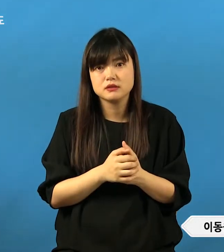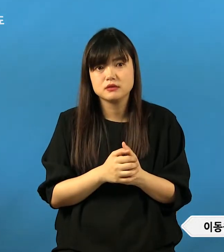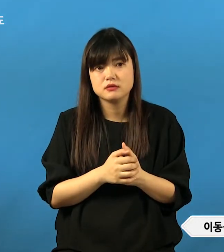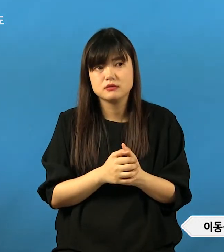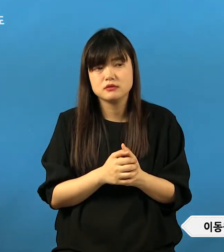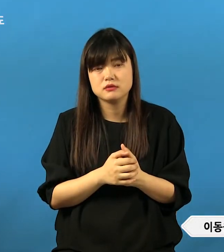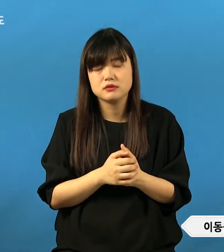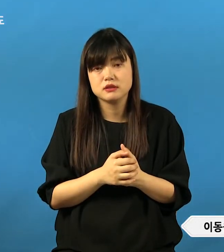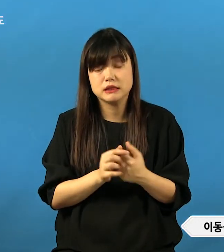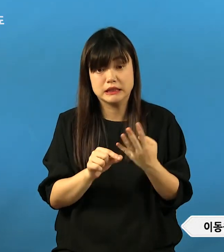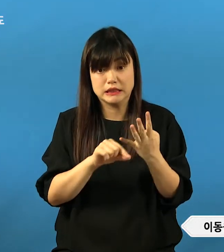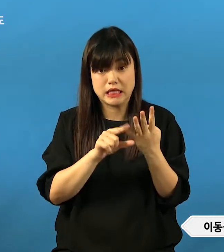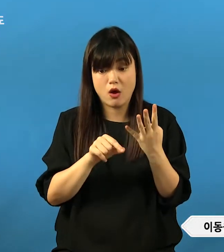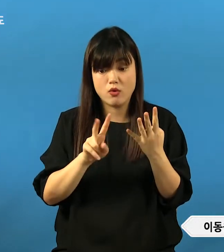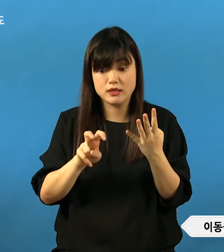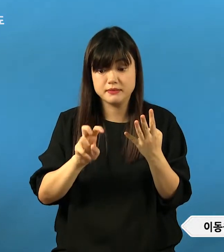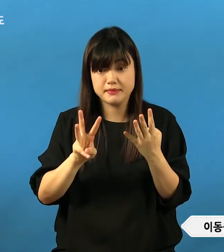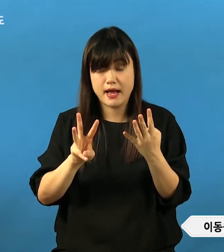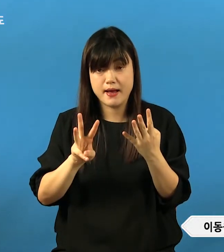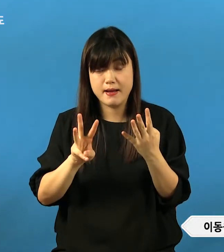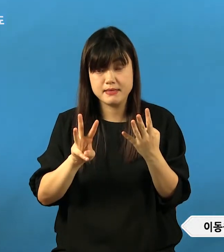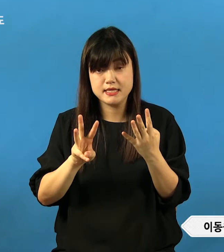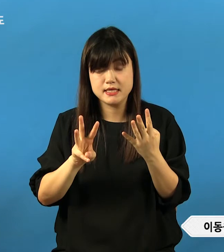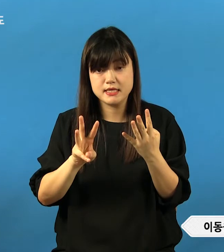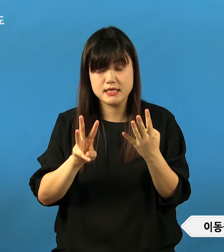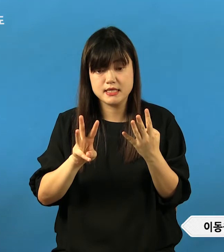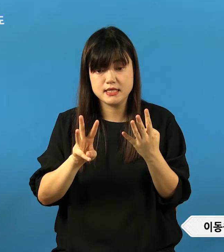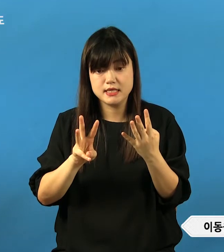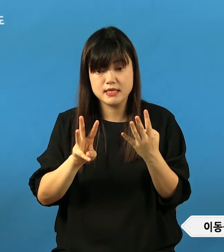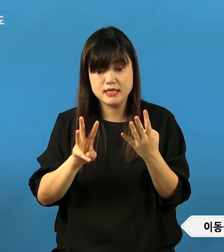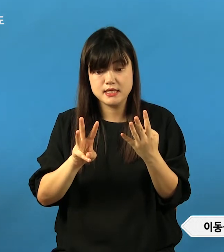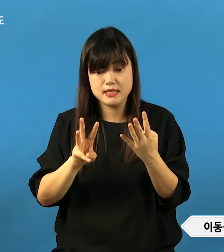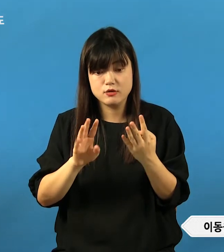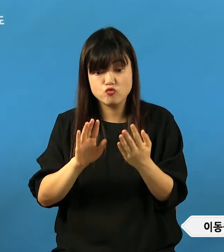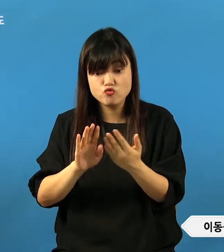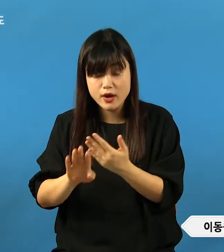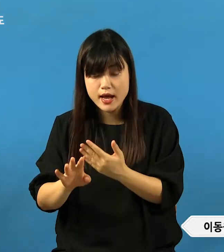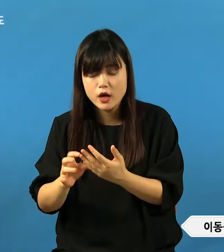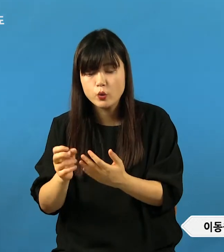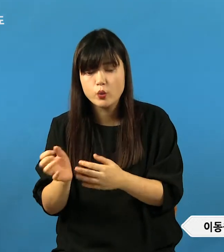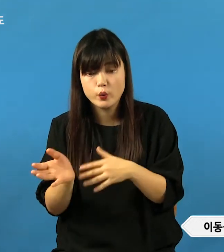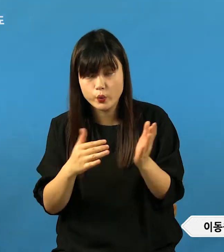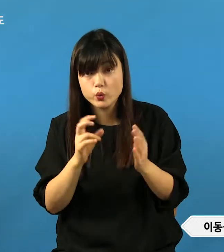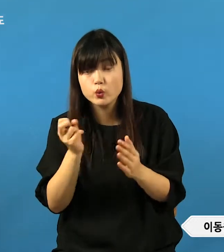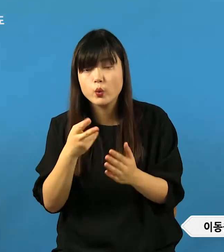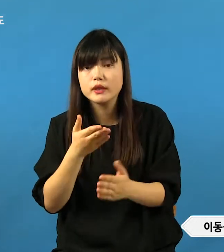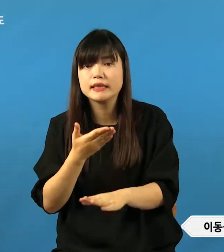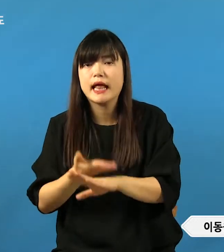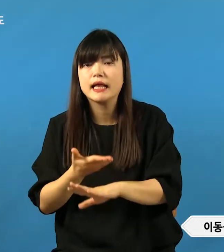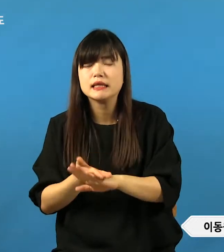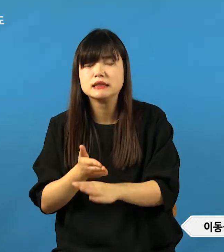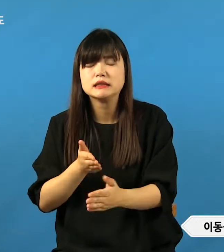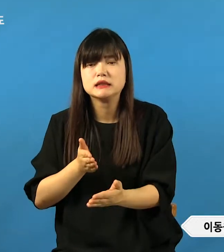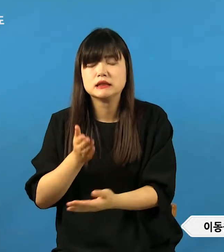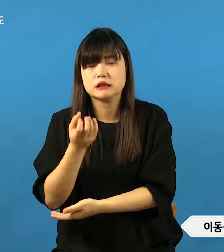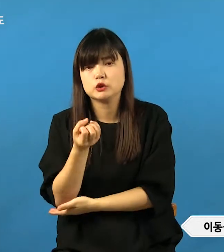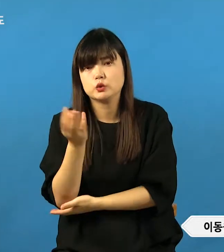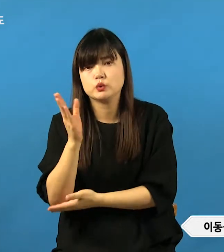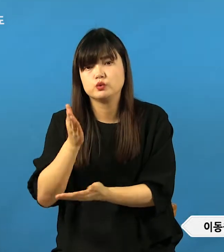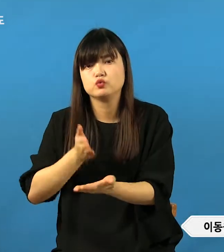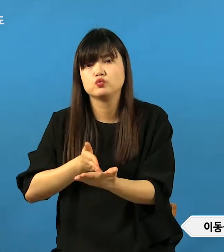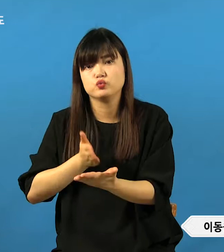뉴스였는데 4월 23일 열흘이 지나서 또 하나 폴 라이언의 기사